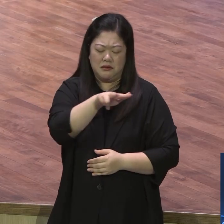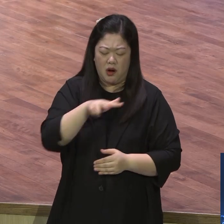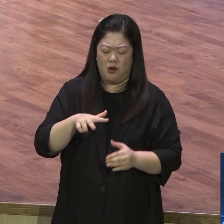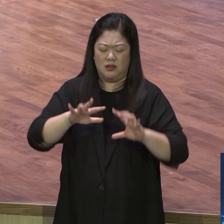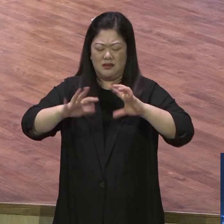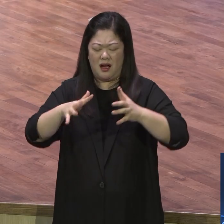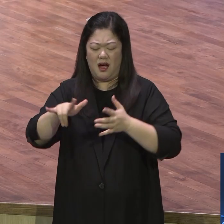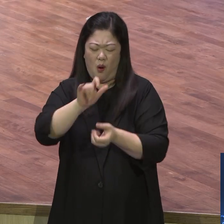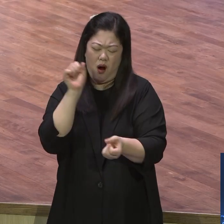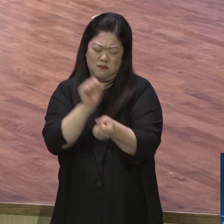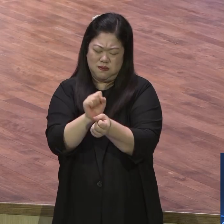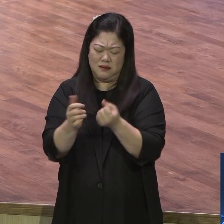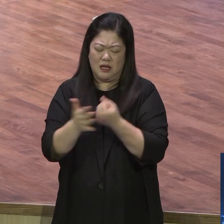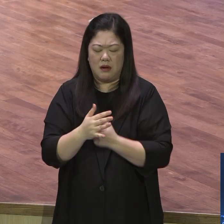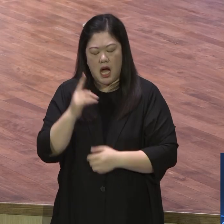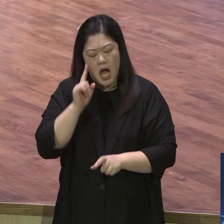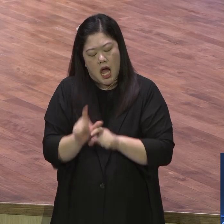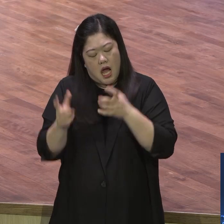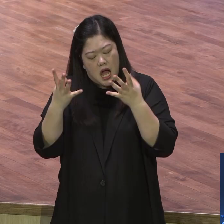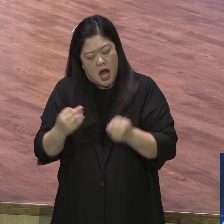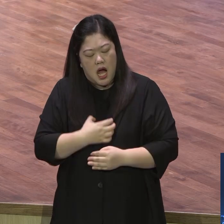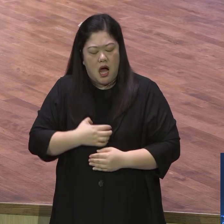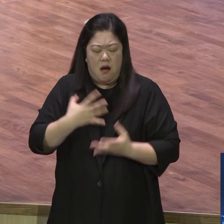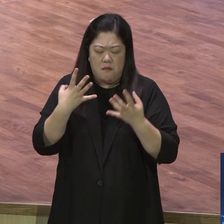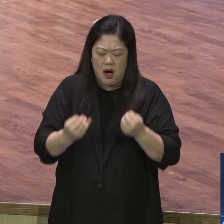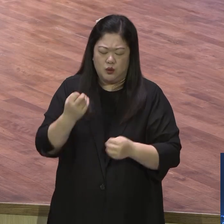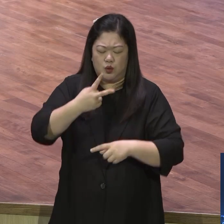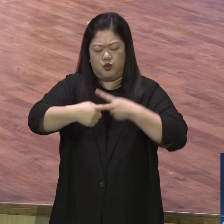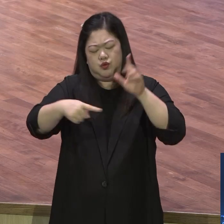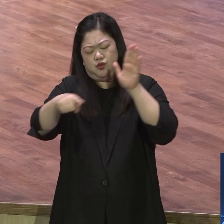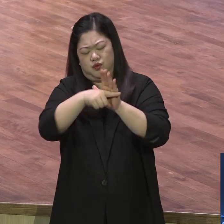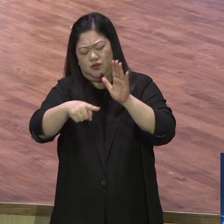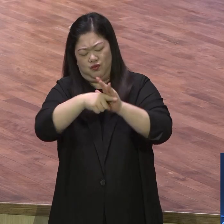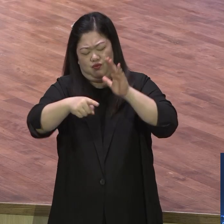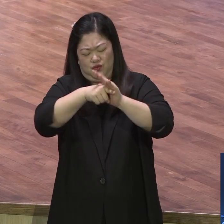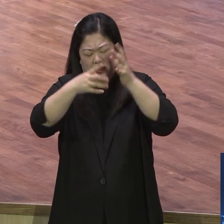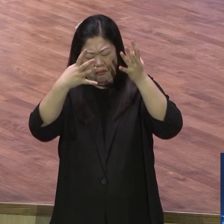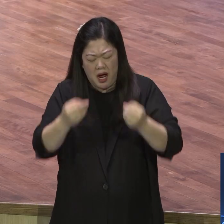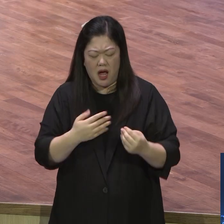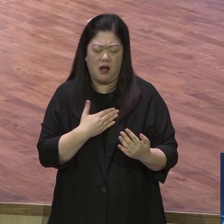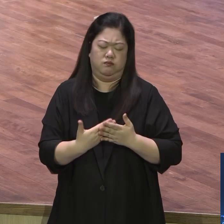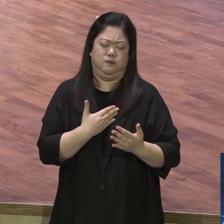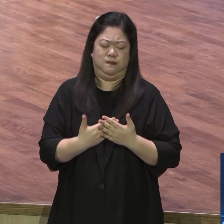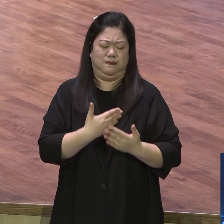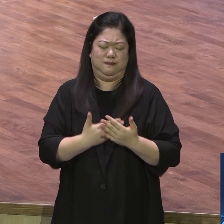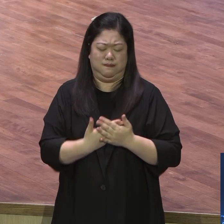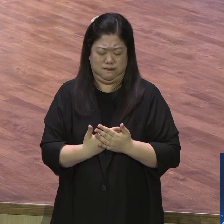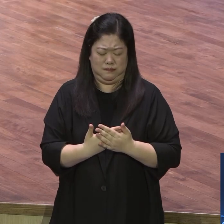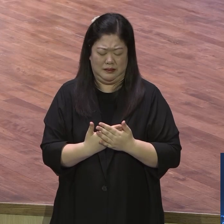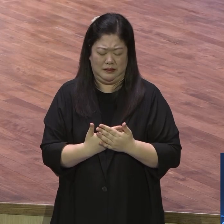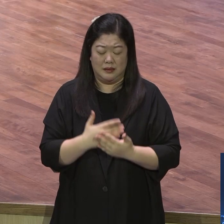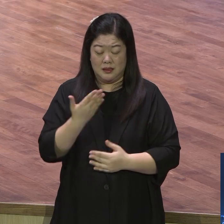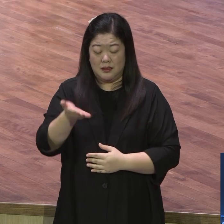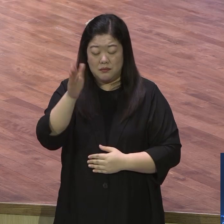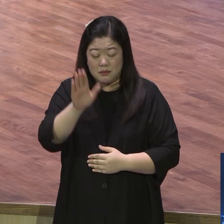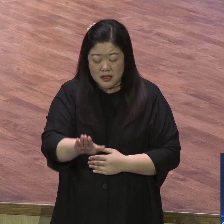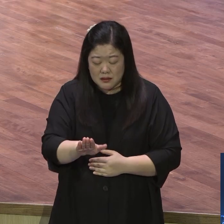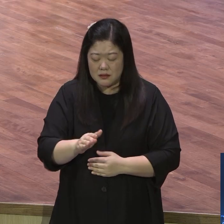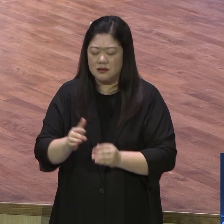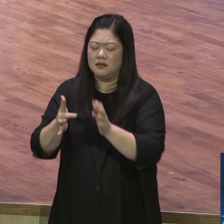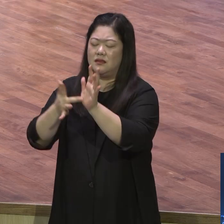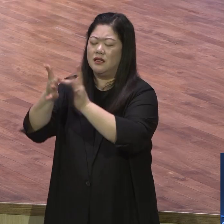두려움 속에 빠지게 만들고 끊임없는 부정적인 말들로 끊임없이 불안 속에 만드는 이런 환경 속에서 두려워하지